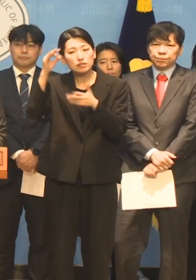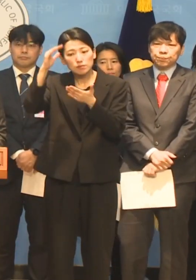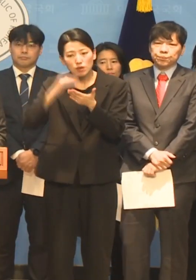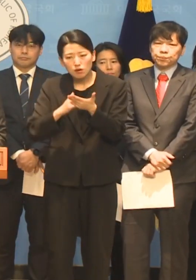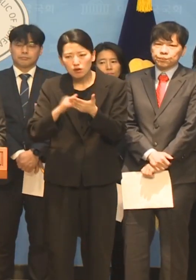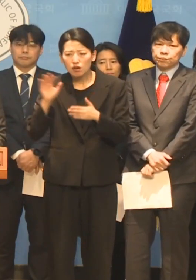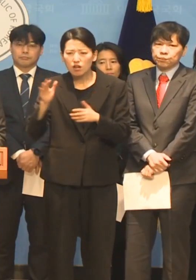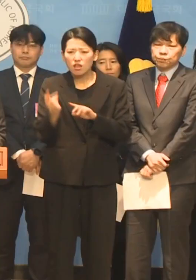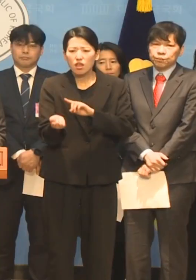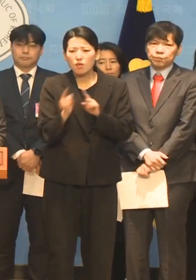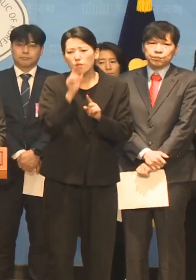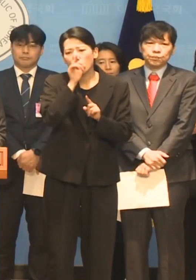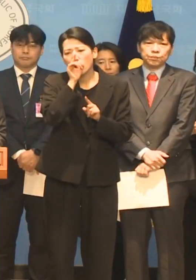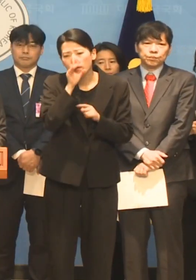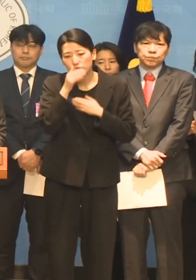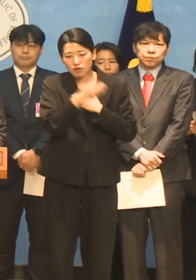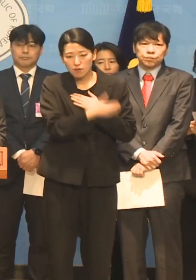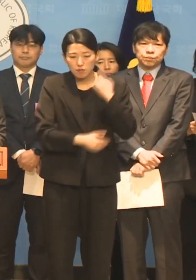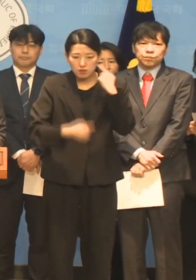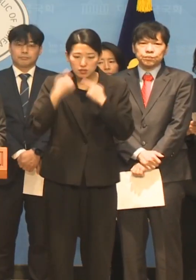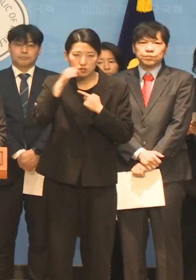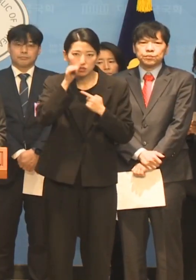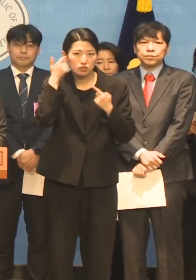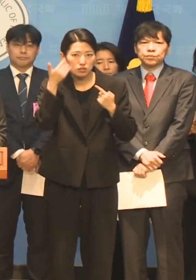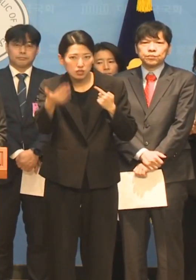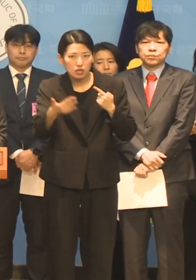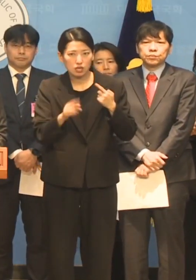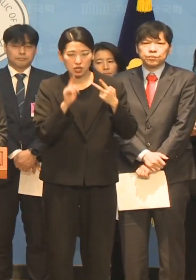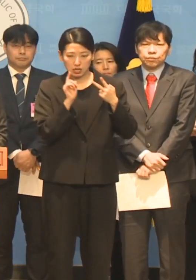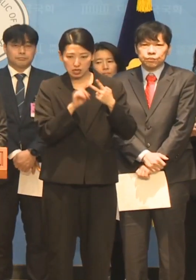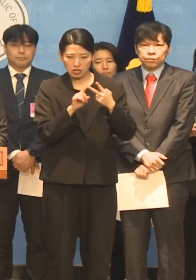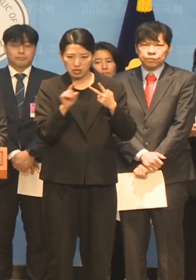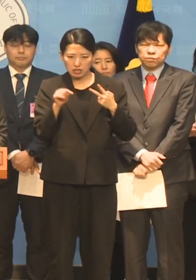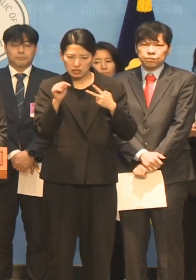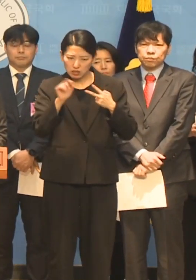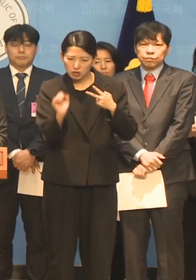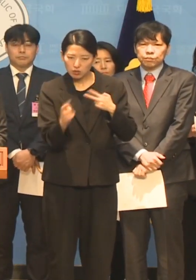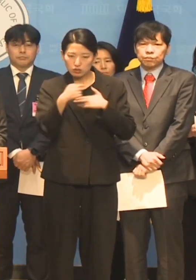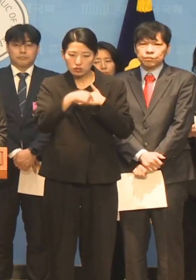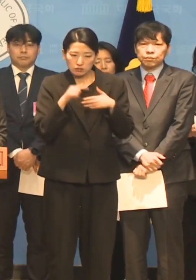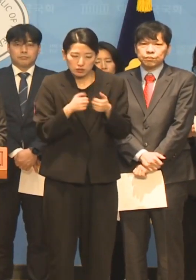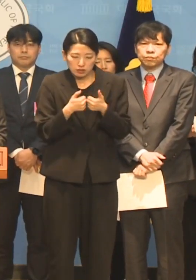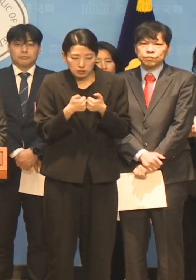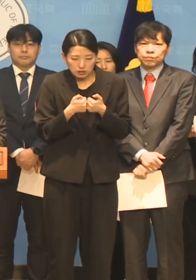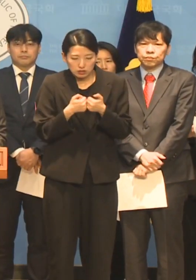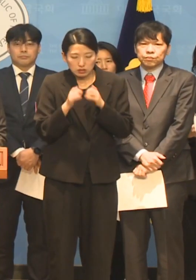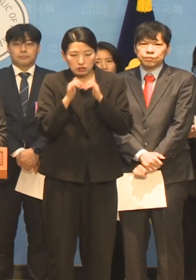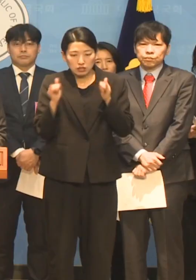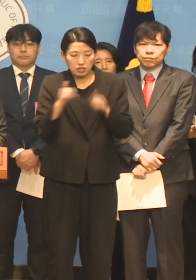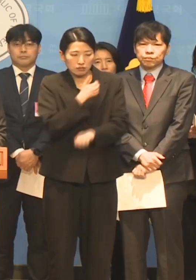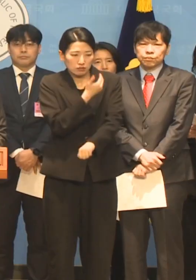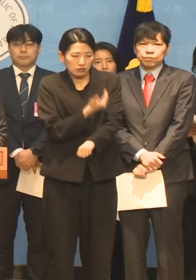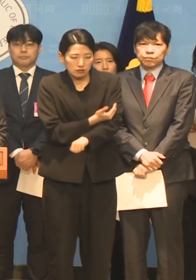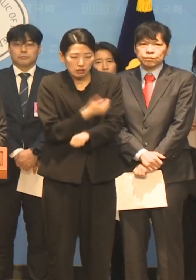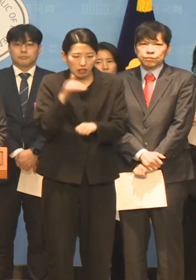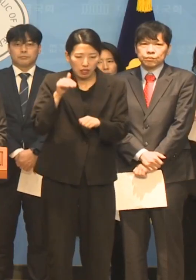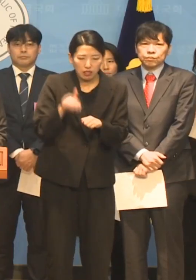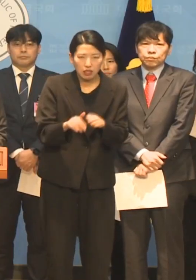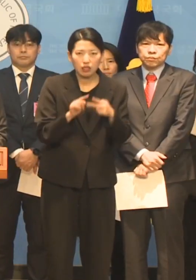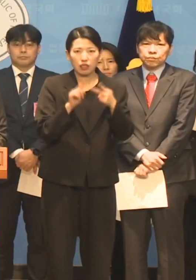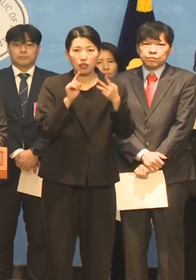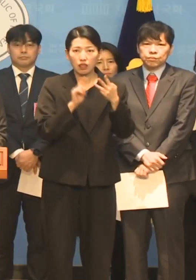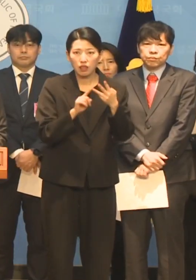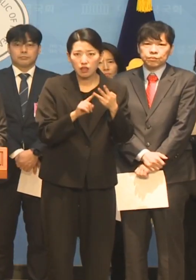신체의 결손이나 손상이 있는가, 이로 인한 신체적, 심리적 문제를 포함한 인간 능력의 약화와 손실이 있는가,